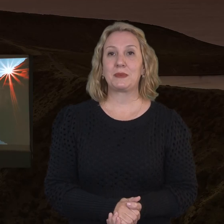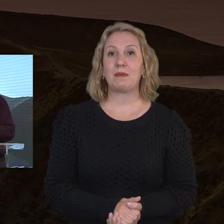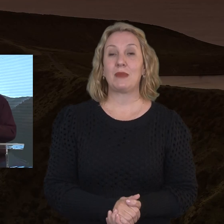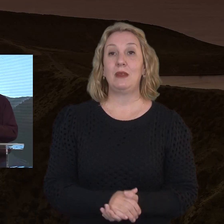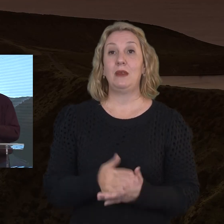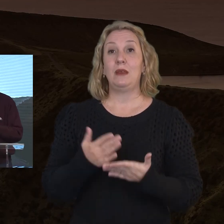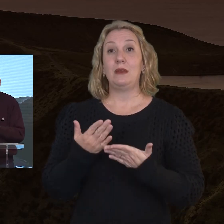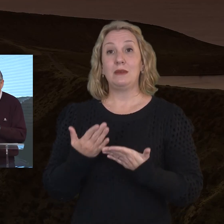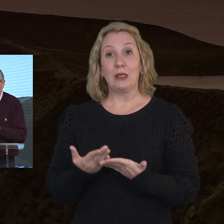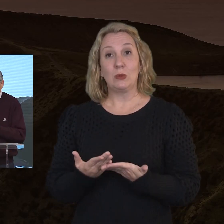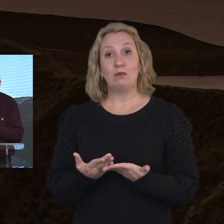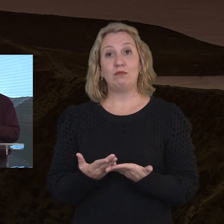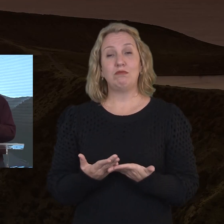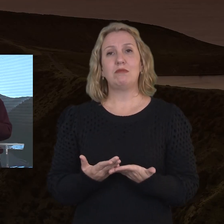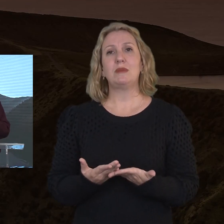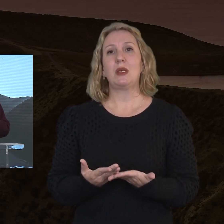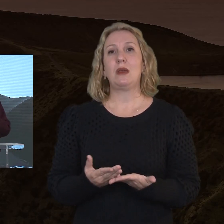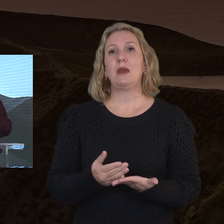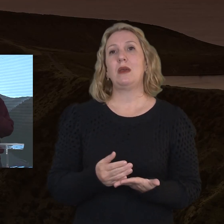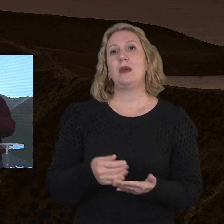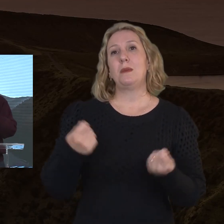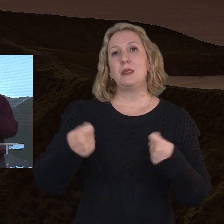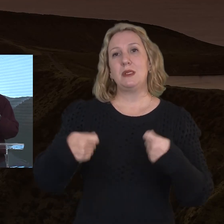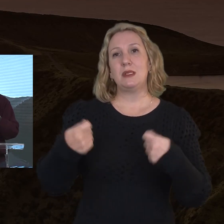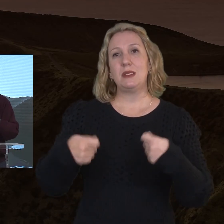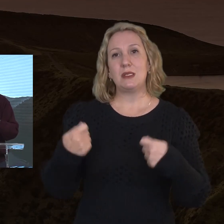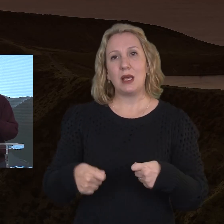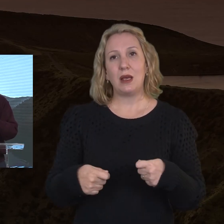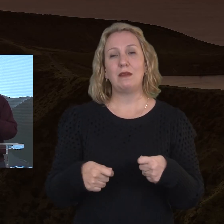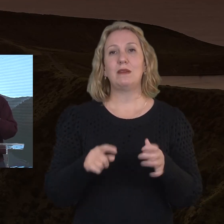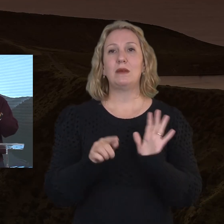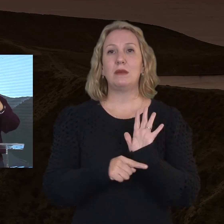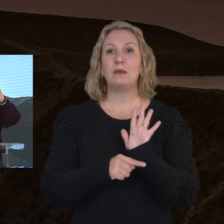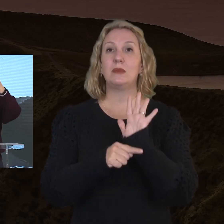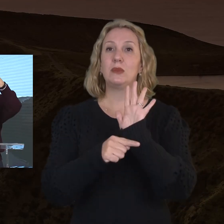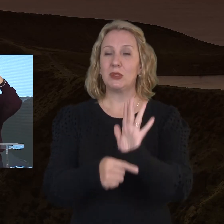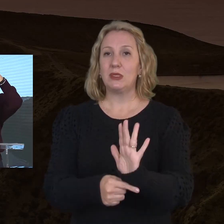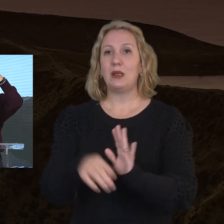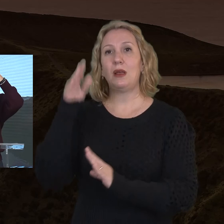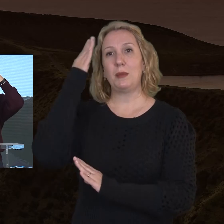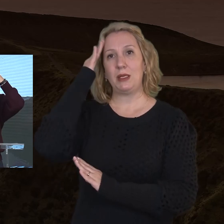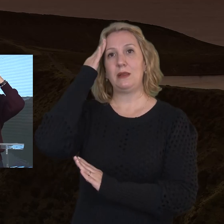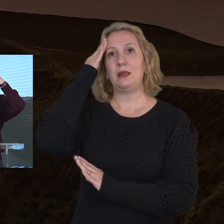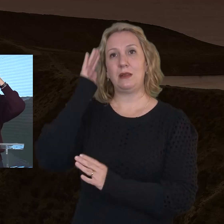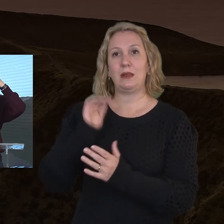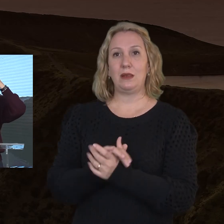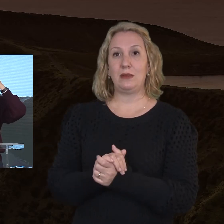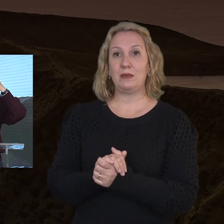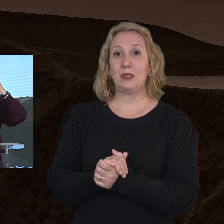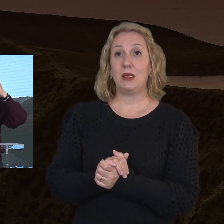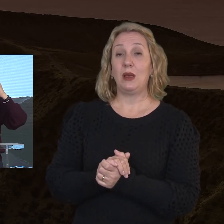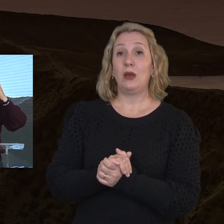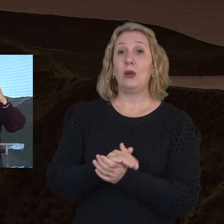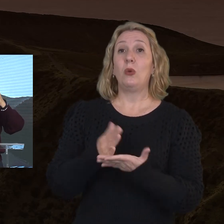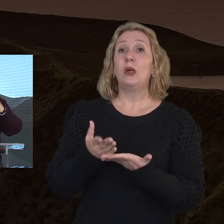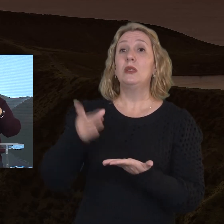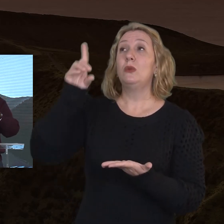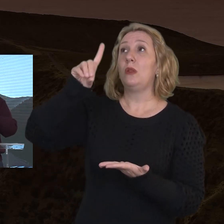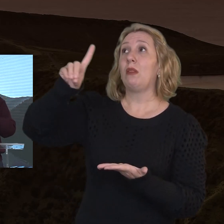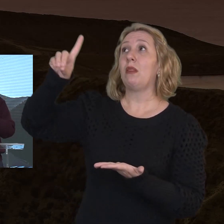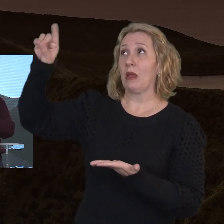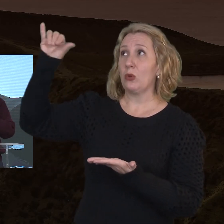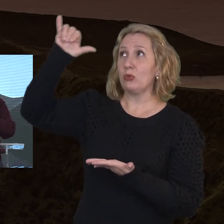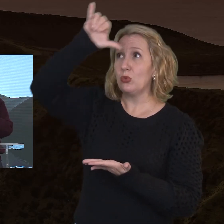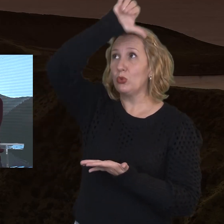parte foi necessária para entender irmãos que quando o senhor nos unge a cabeça com óleo é para nos